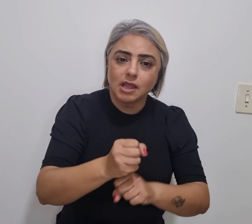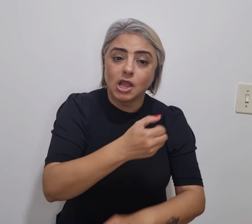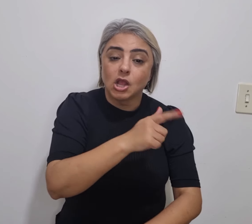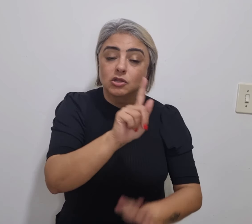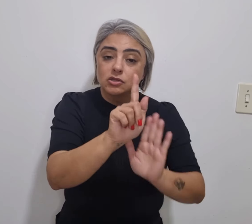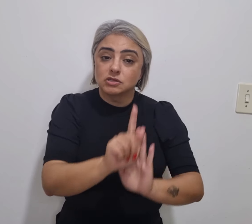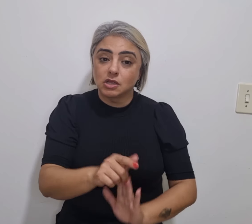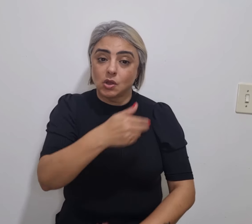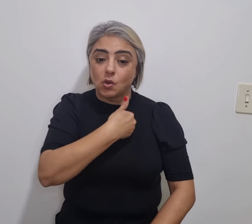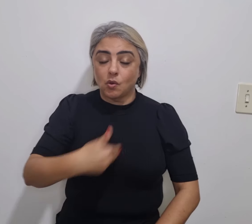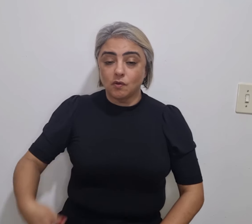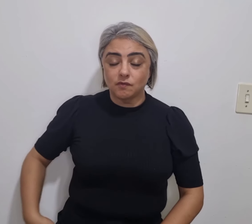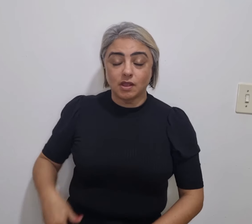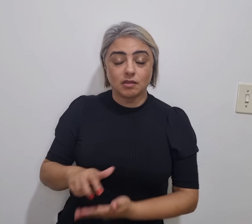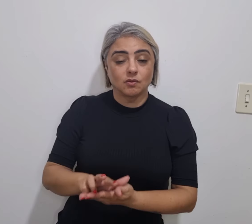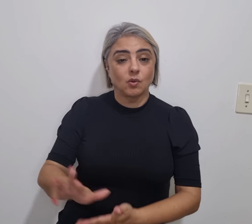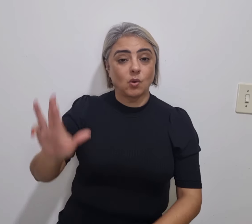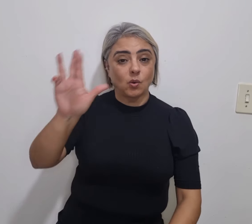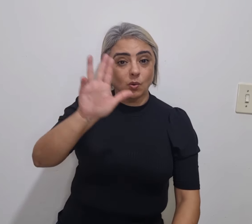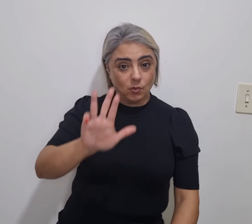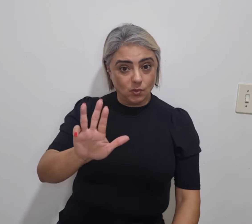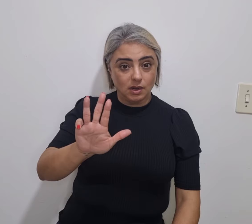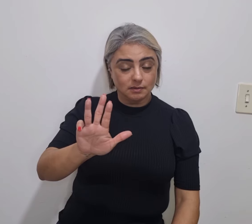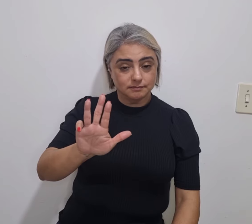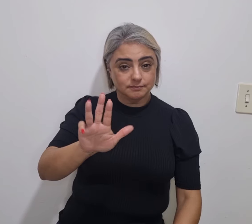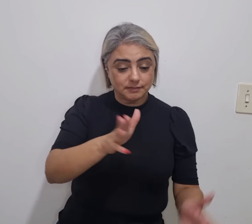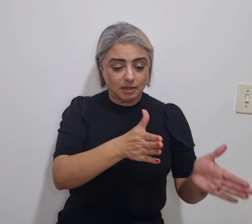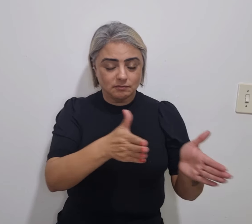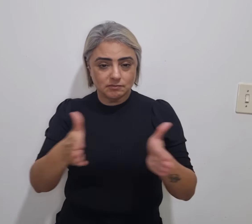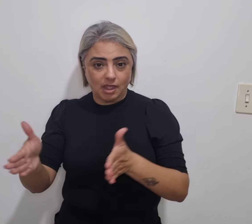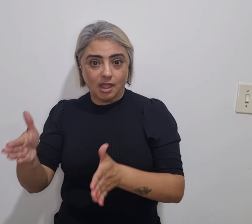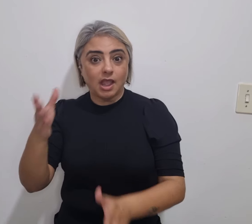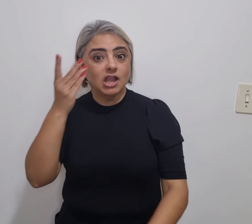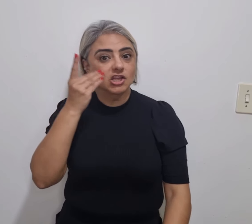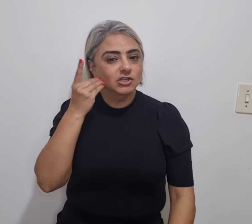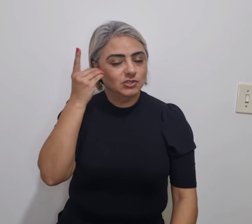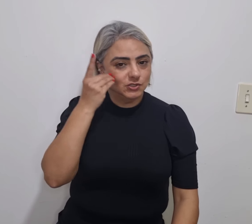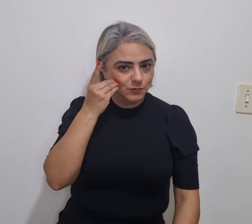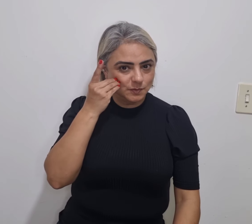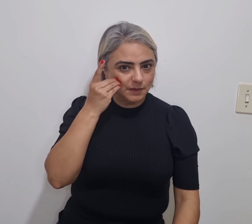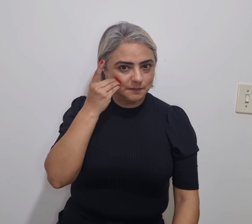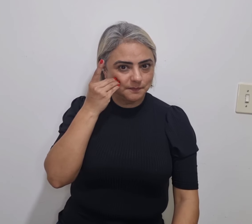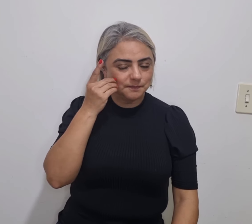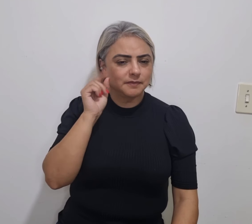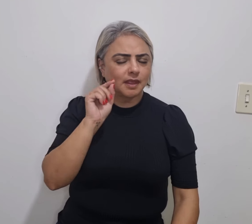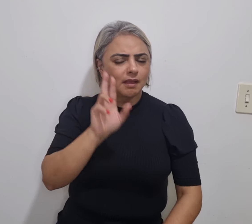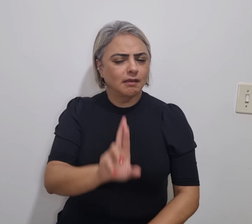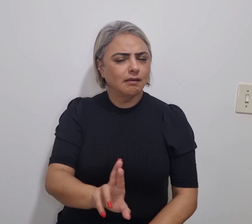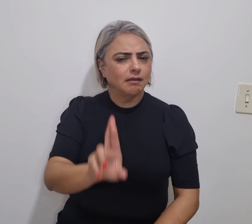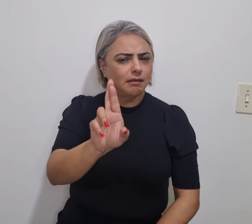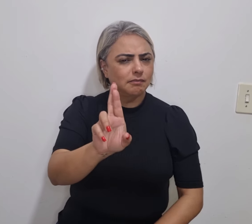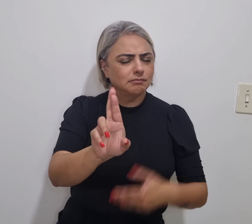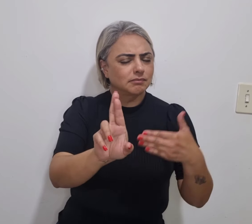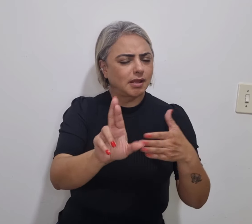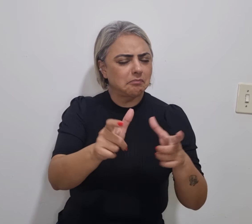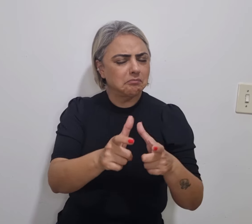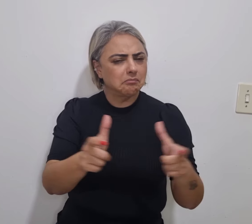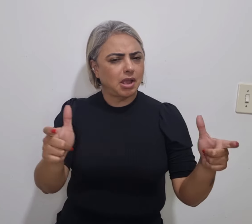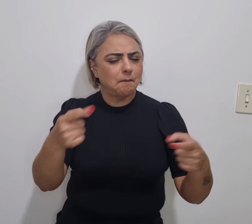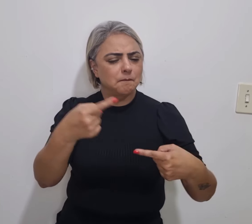governos Luiz Inácio Lula da Silva e Dilma Rousseff, representam a maior política